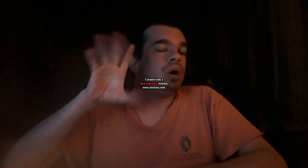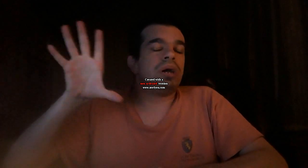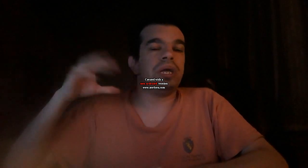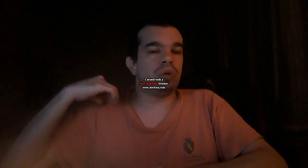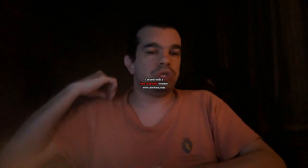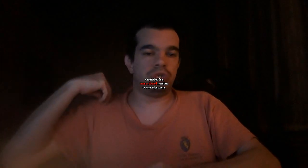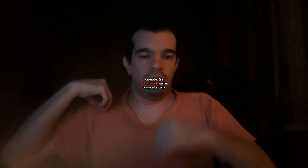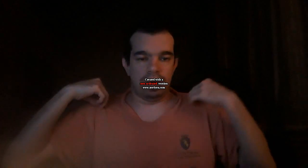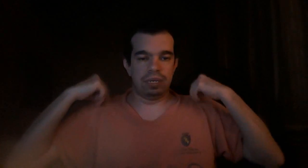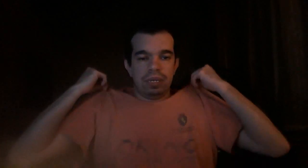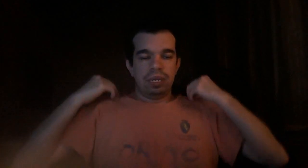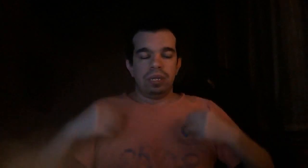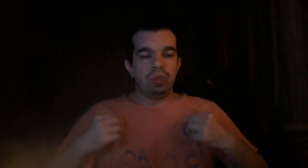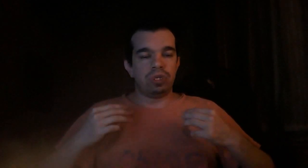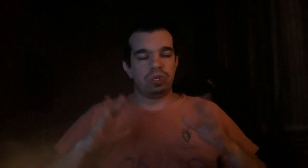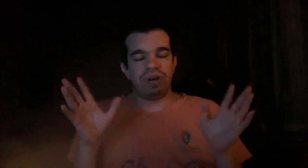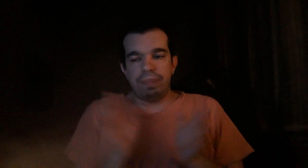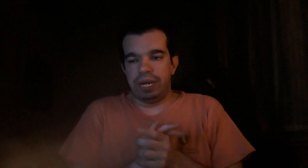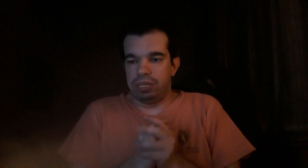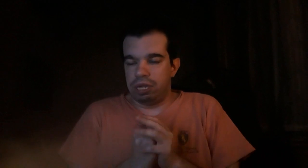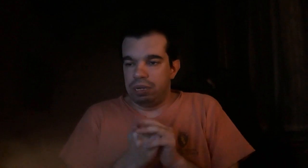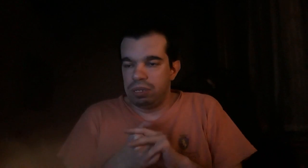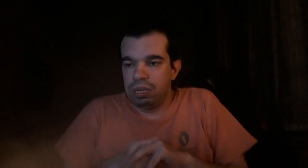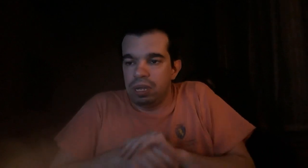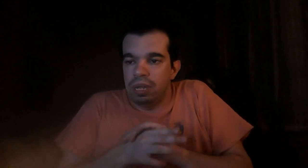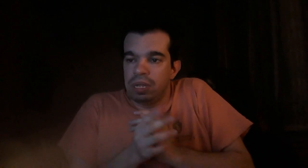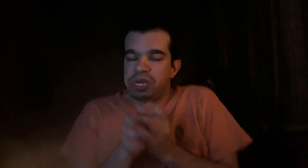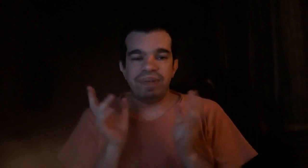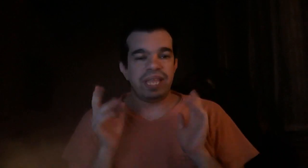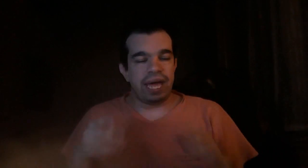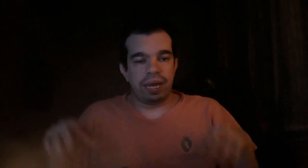Ora io non so veramente. Cioè vedere